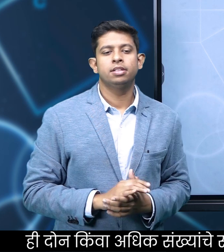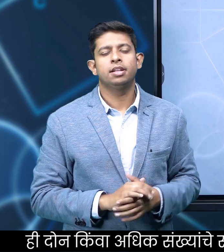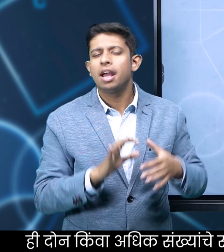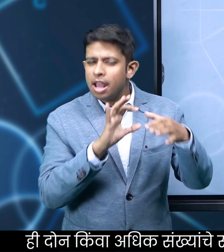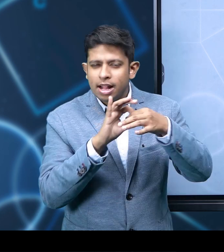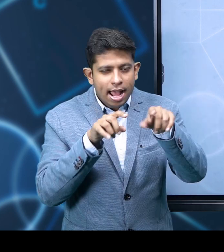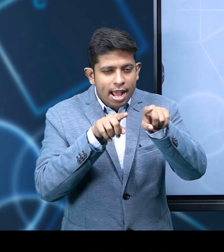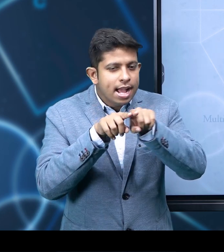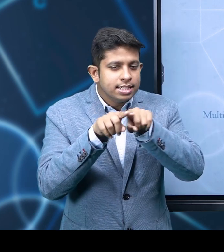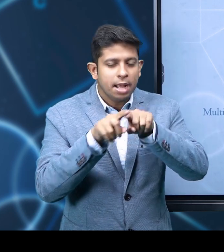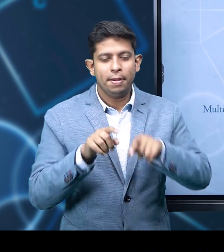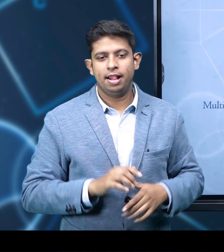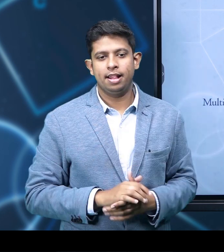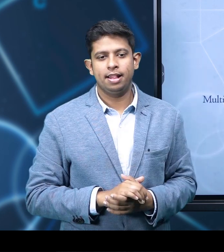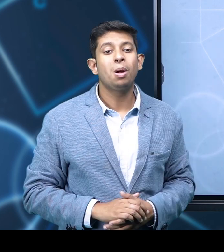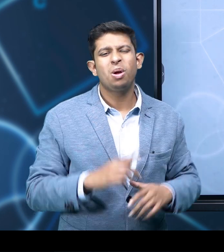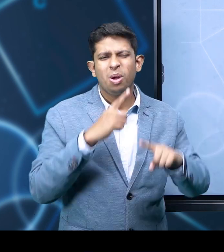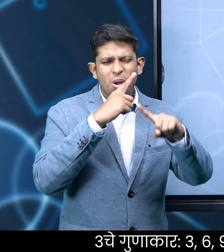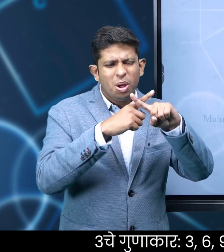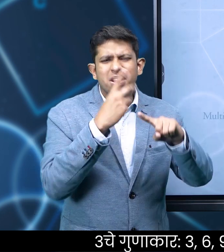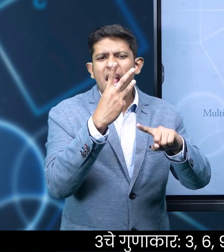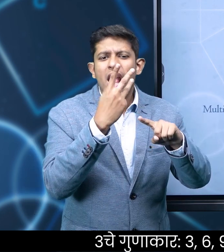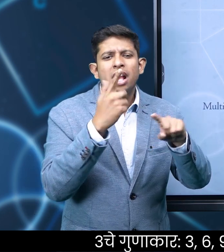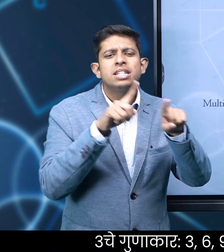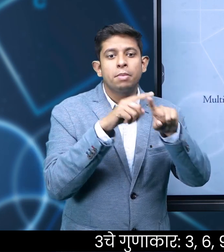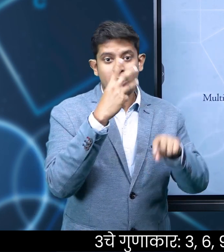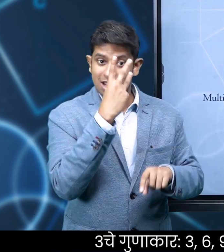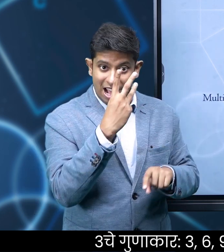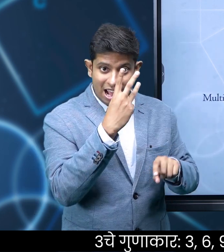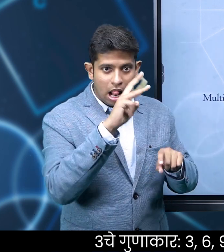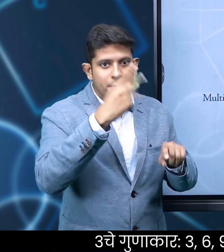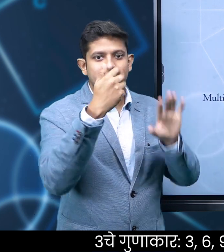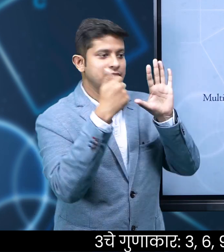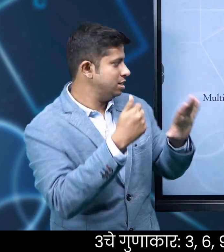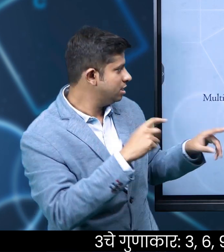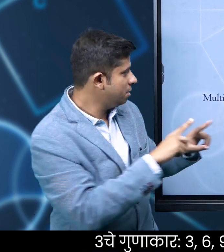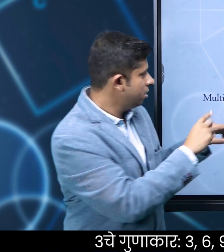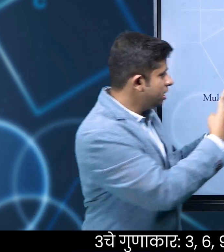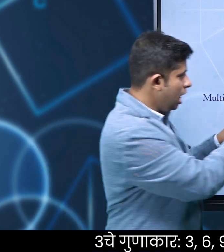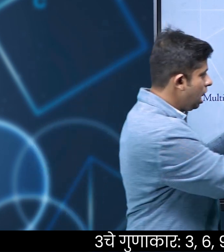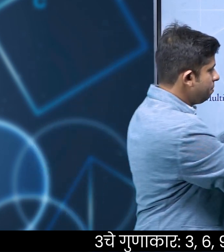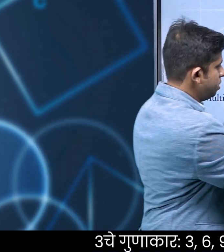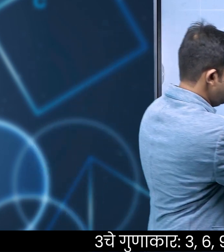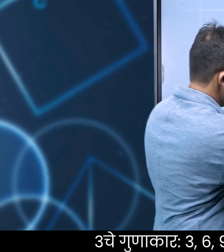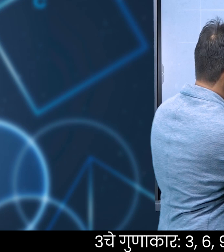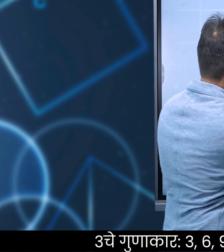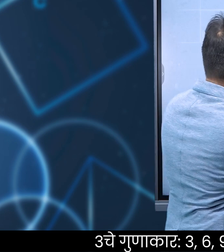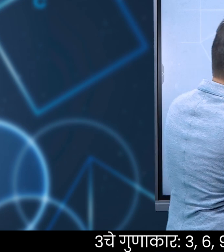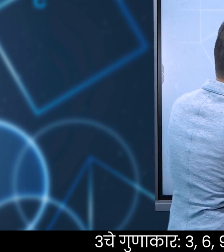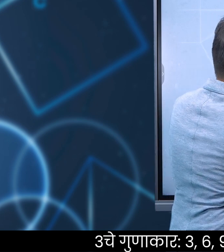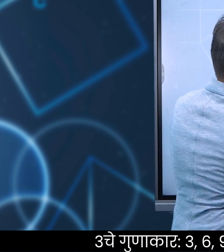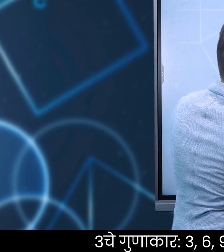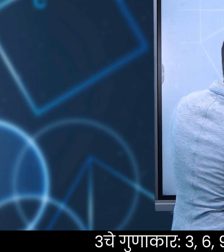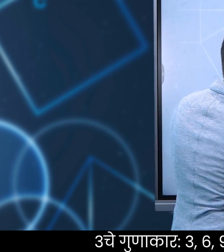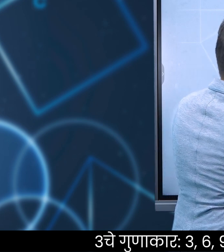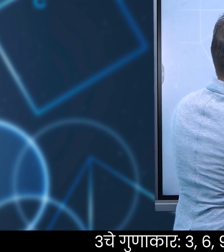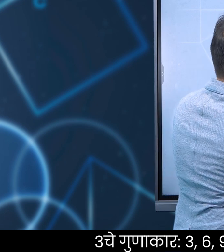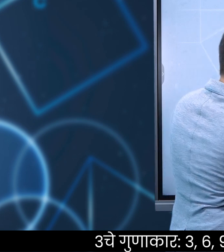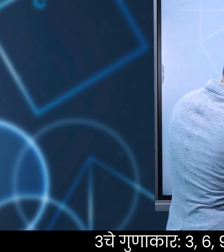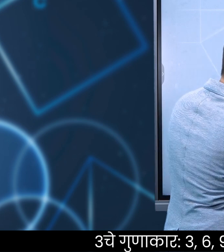आहे. उदाहरण 3 चे गुणाकार 3, 6, 9, 12, 15, 18, 21,